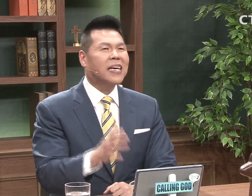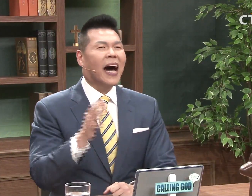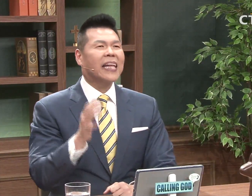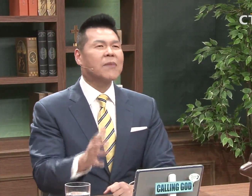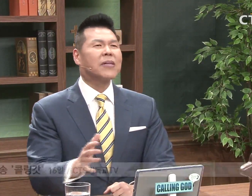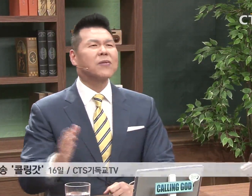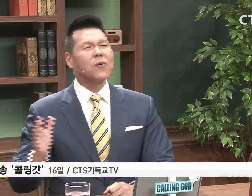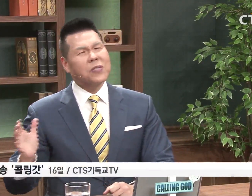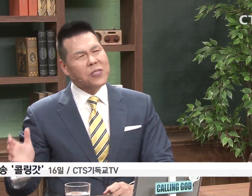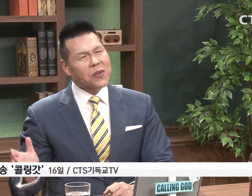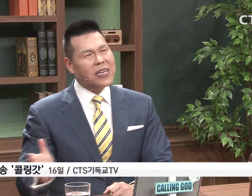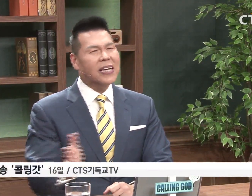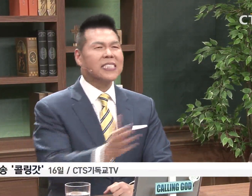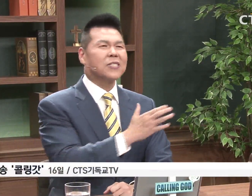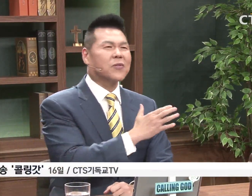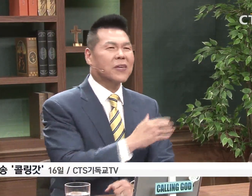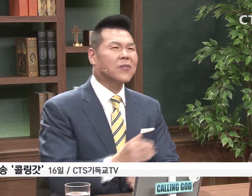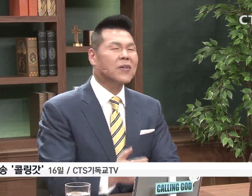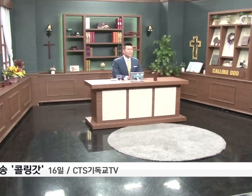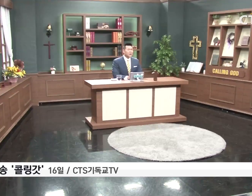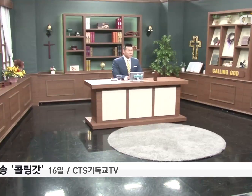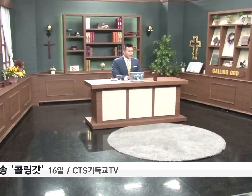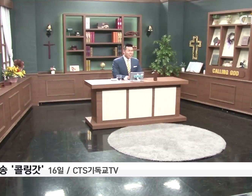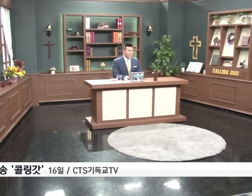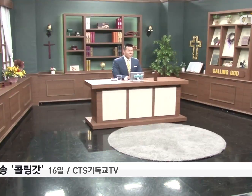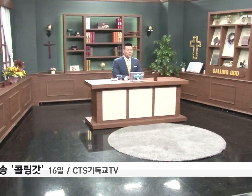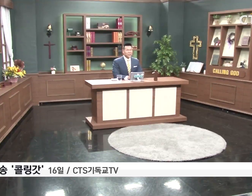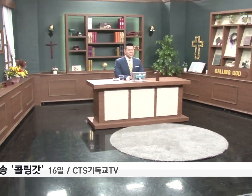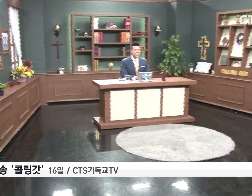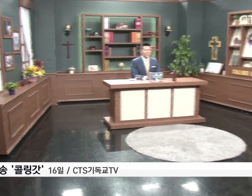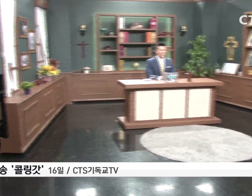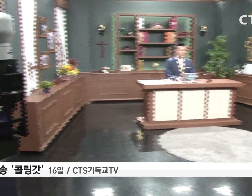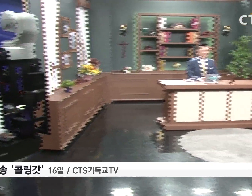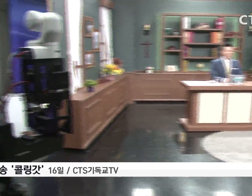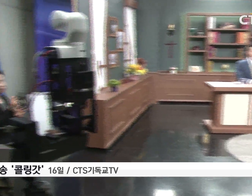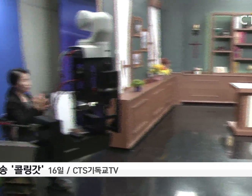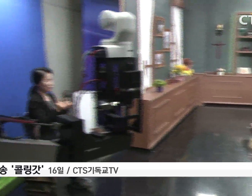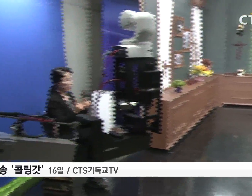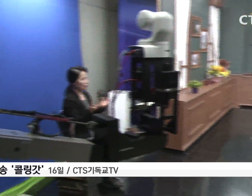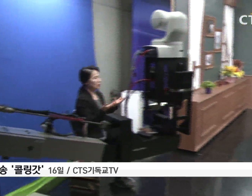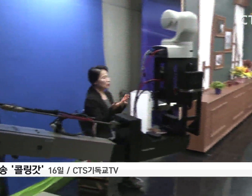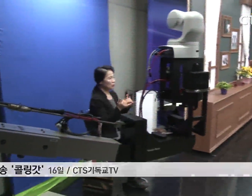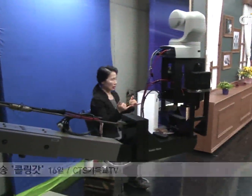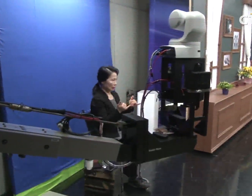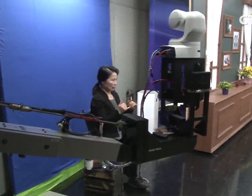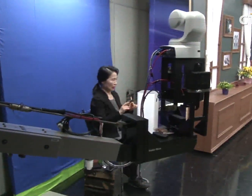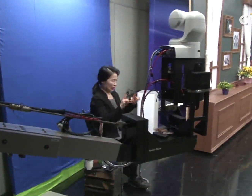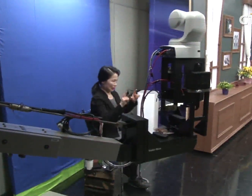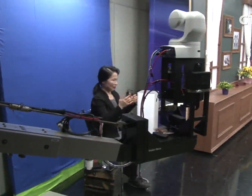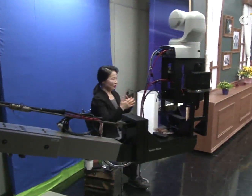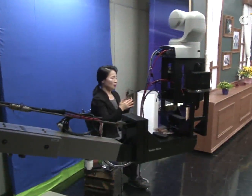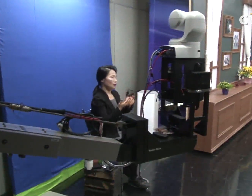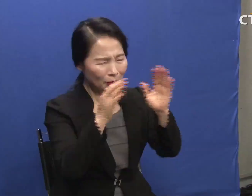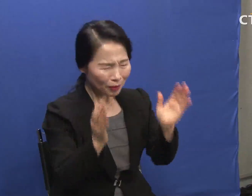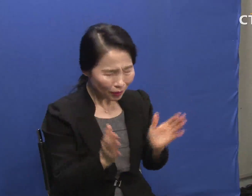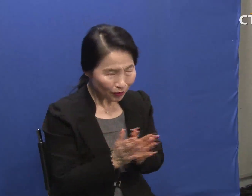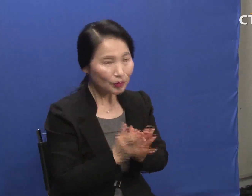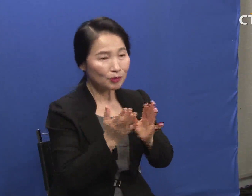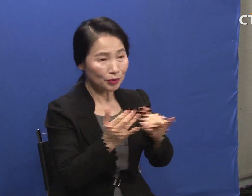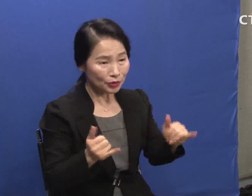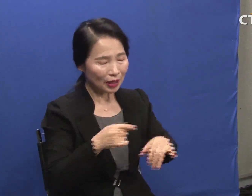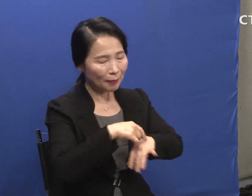CTS 기독교 TV의 대표 프로그램 중 하나, 콜링 갓의 생방송 현장. 한 여성이 수어 통역의